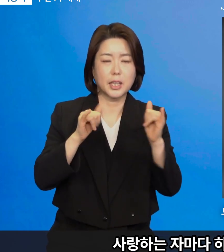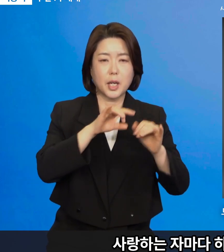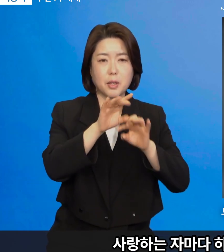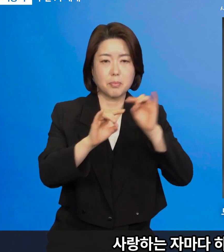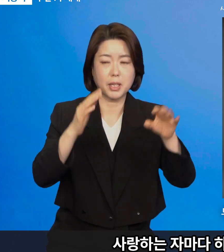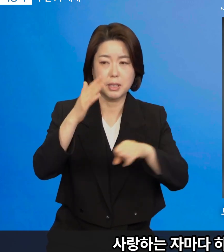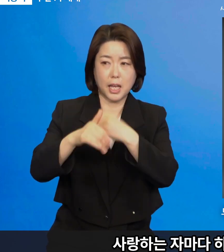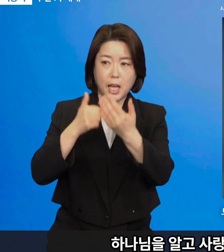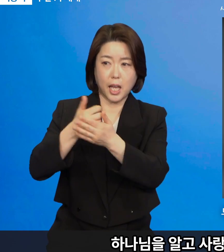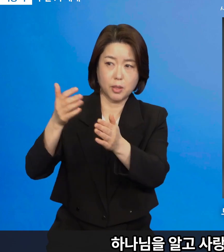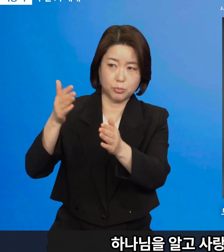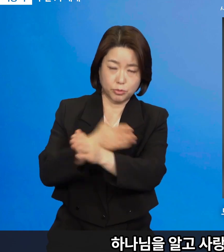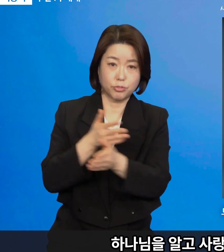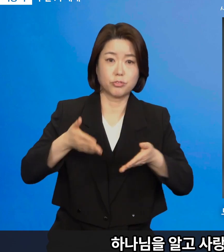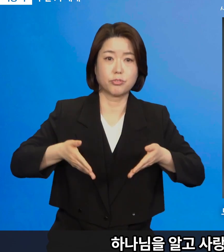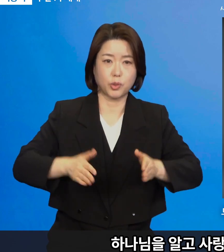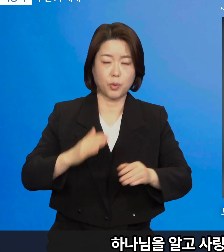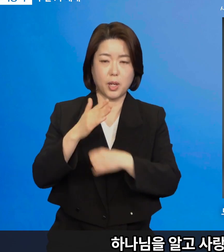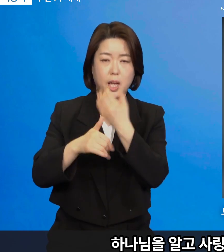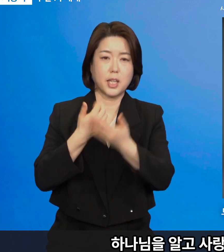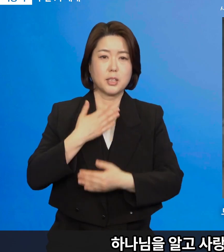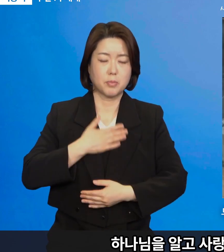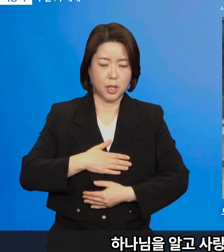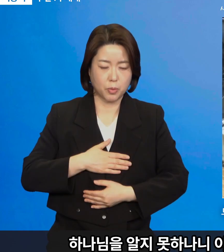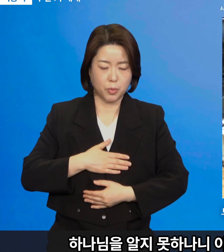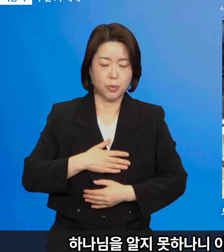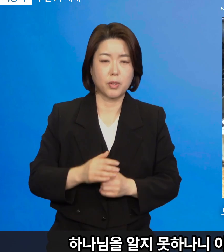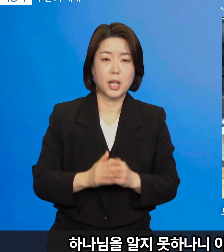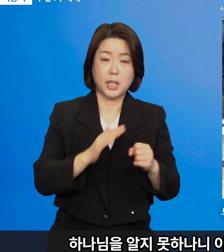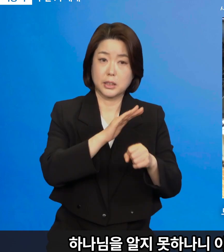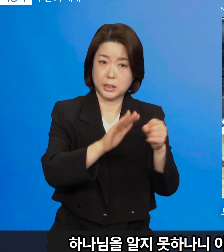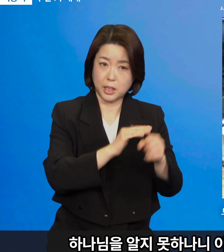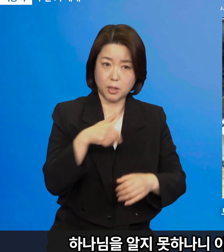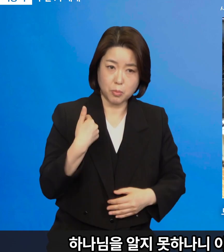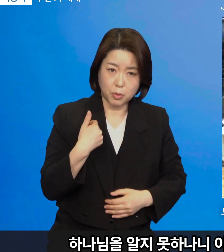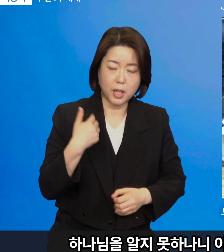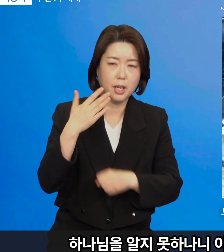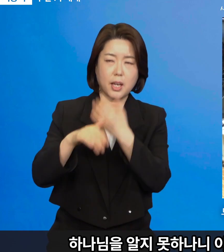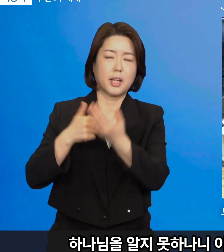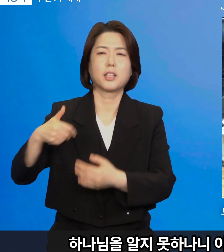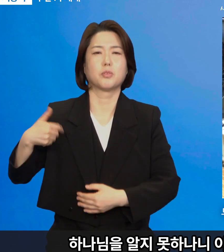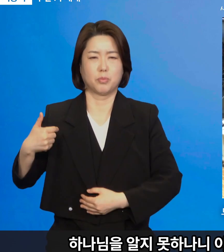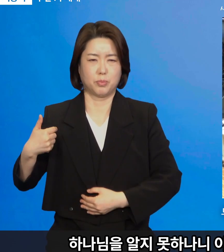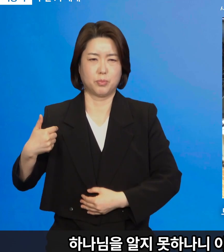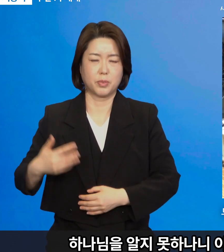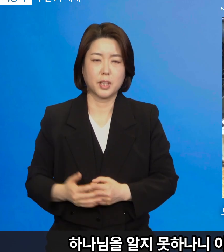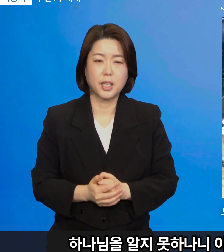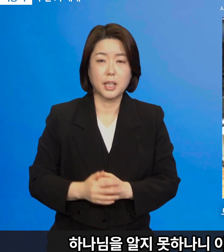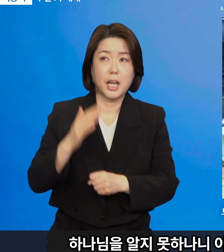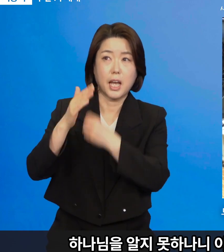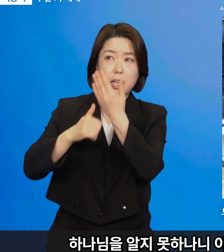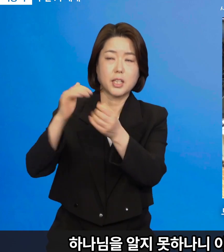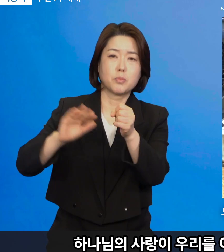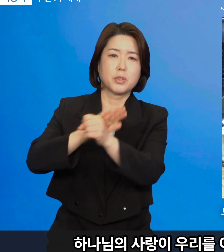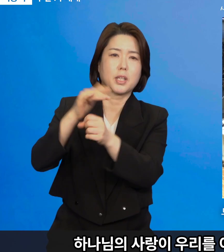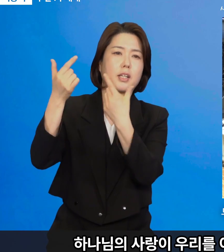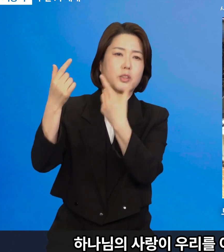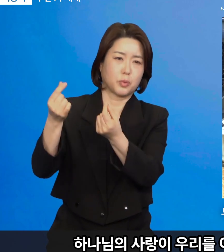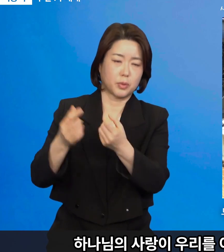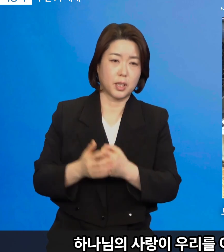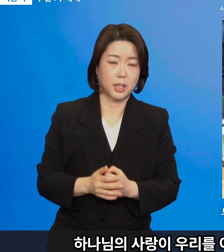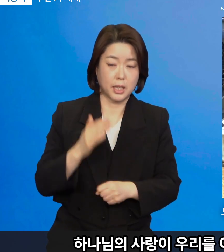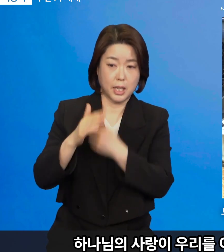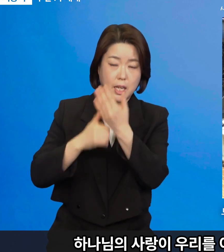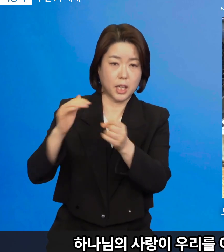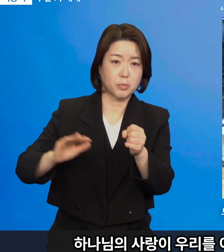하나님으로부터 나서 하나님을 알고 사랑하지 아니하는 자는 하나님을 알지 못하나니 이는 하나님의 사랑이심이라. 하나님의